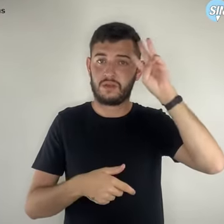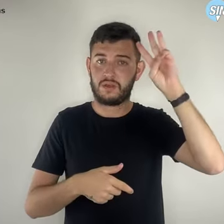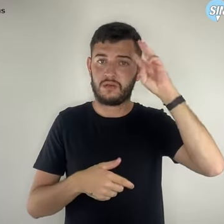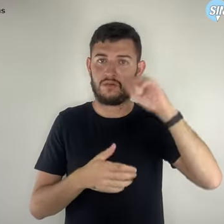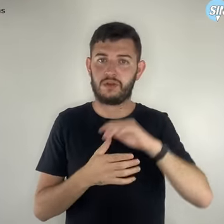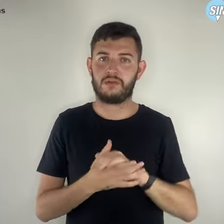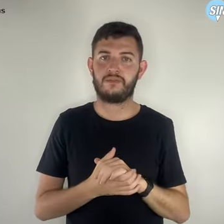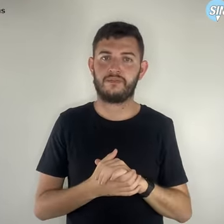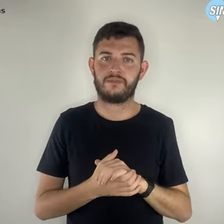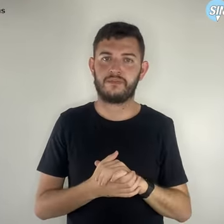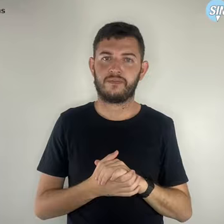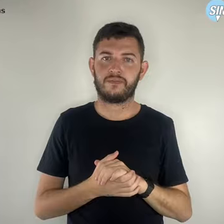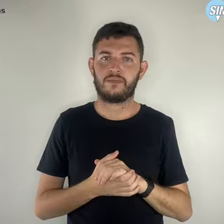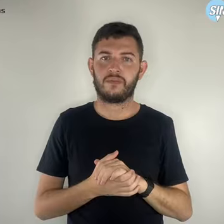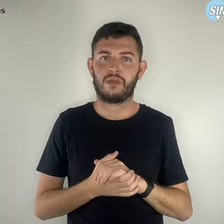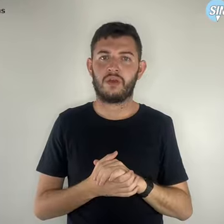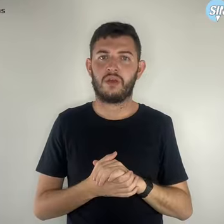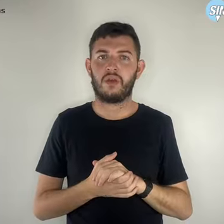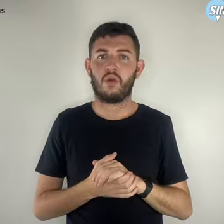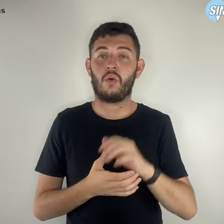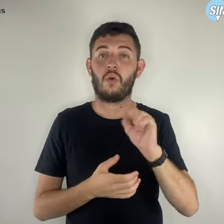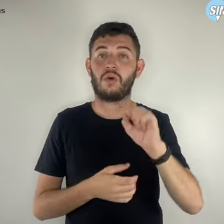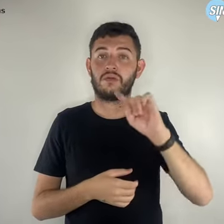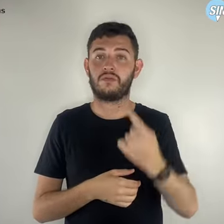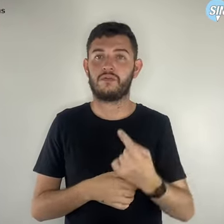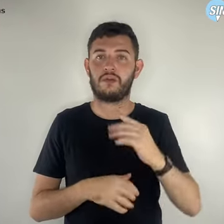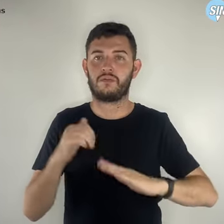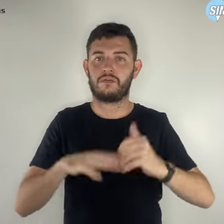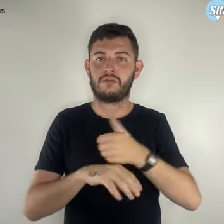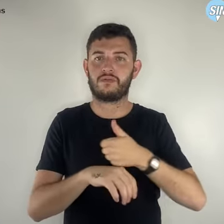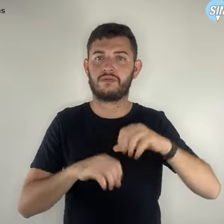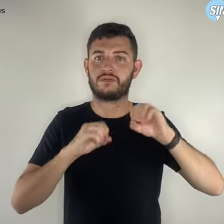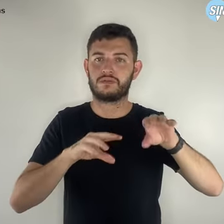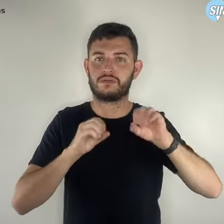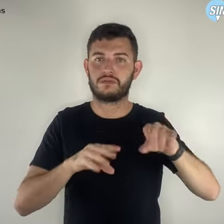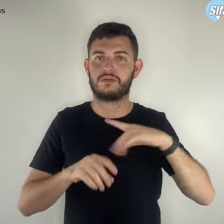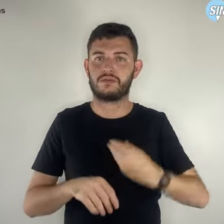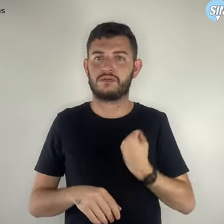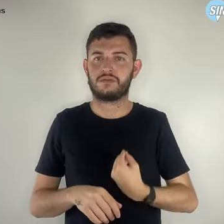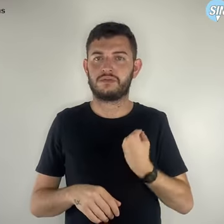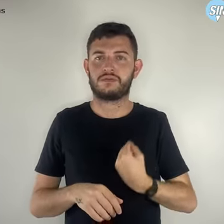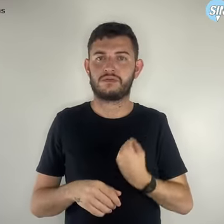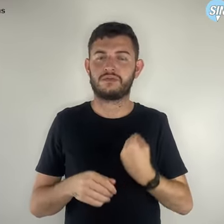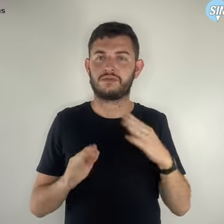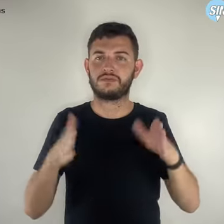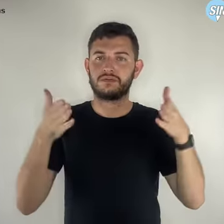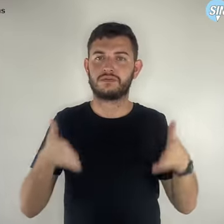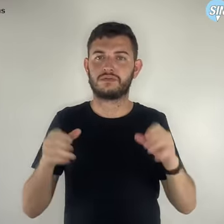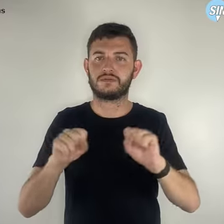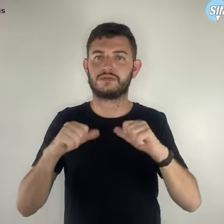nesta terça-feira. Cerca de 8 mil educadores estiveram presentes à Assembleia, onde